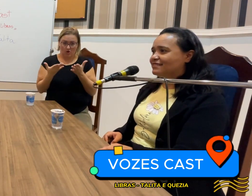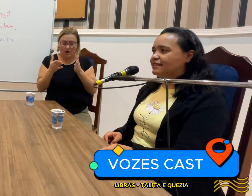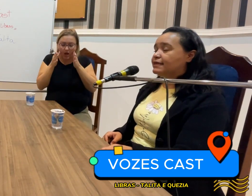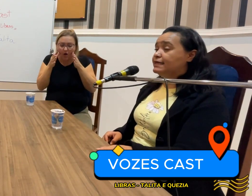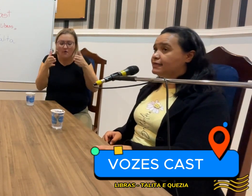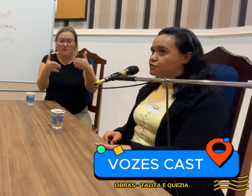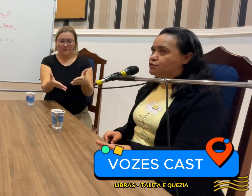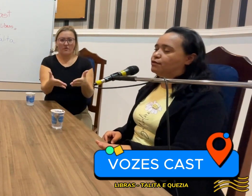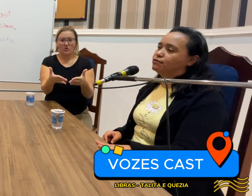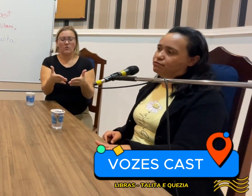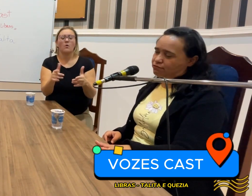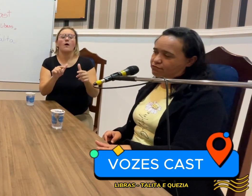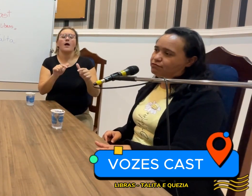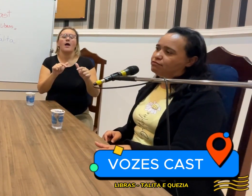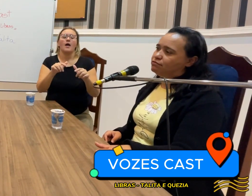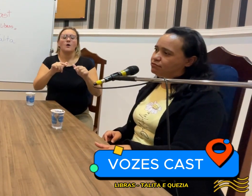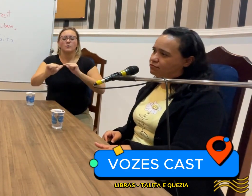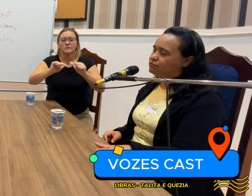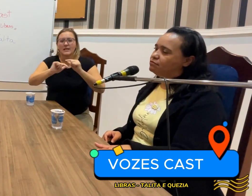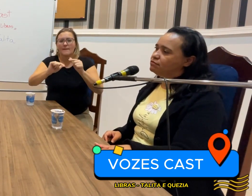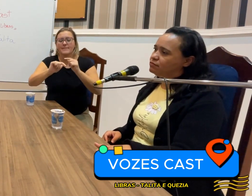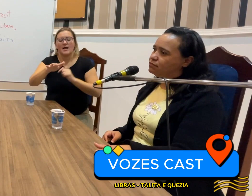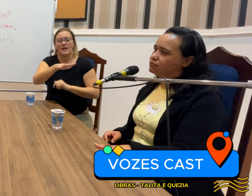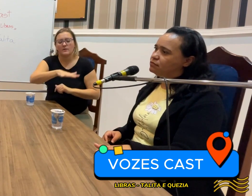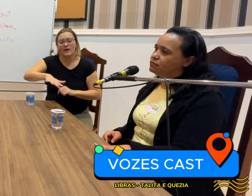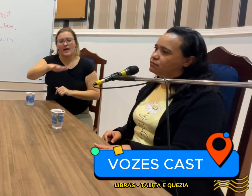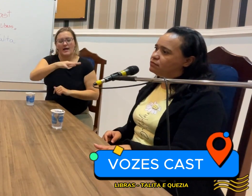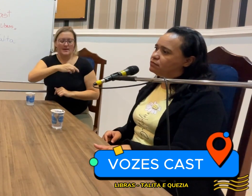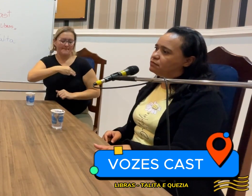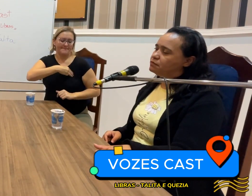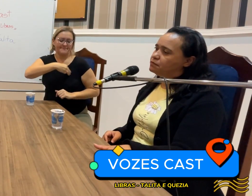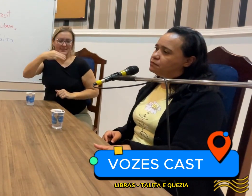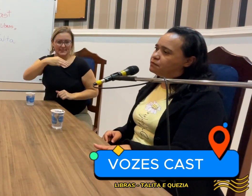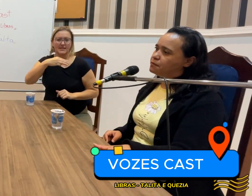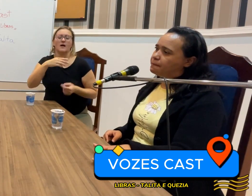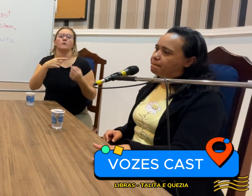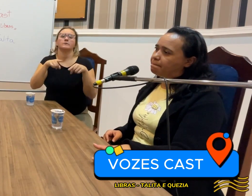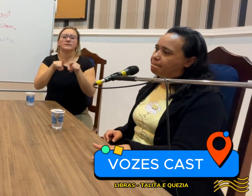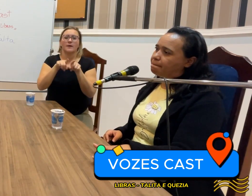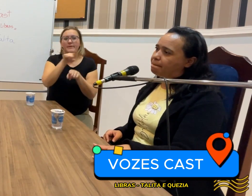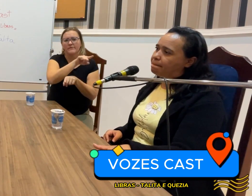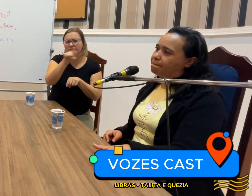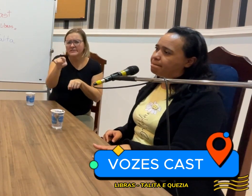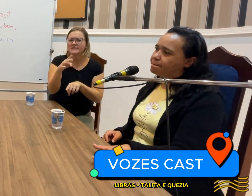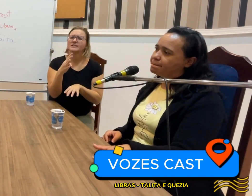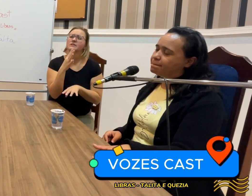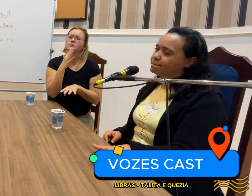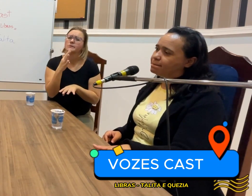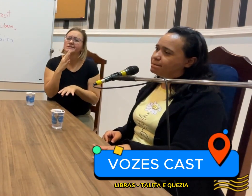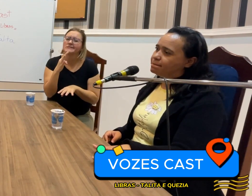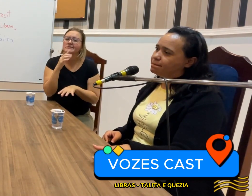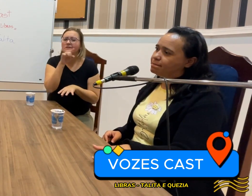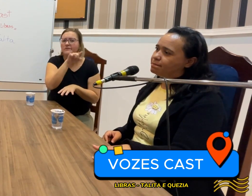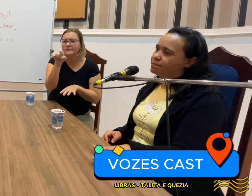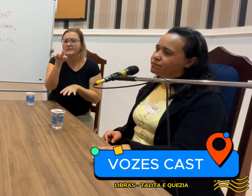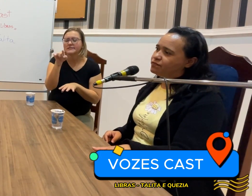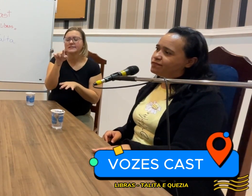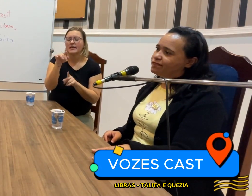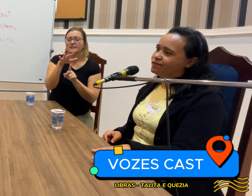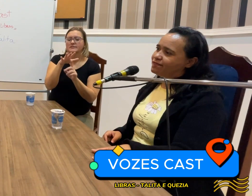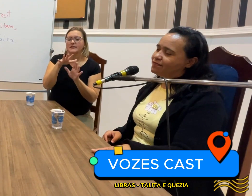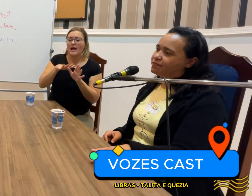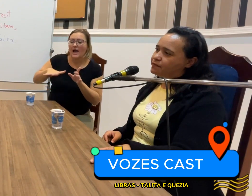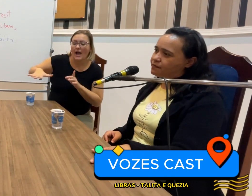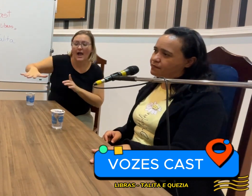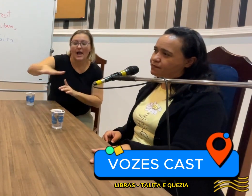campo missionário. Isso. Né? Então, nós falamos isso para que vocês tenham conhecimento no âmbito geral, porém, o nosso foco é